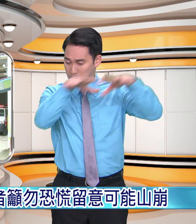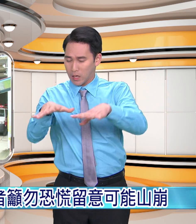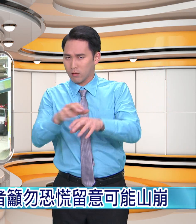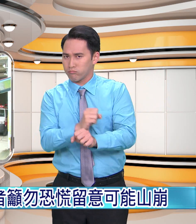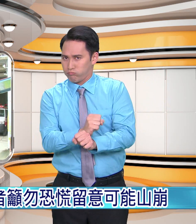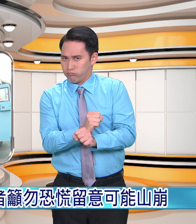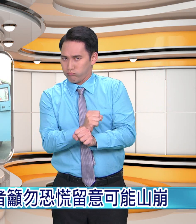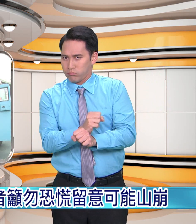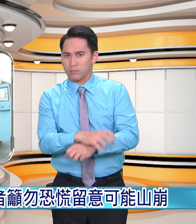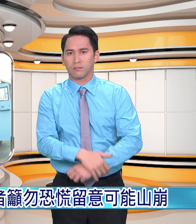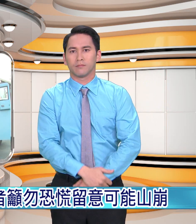可能山崩。